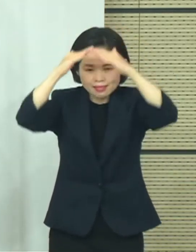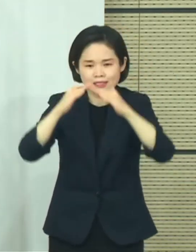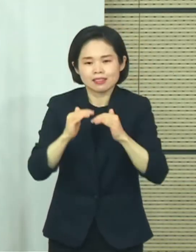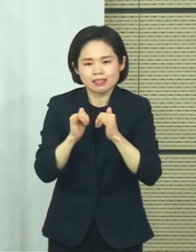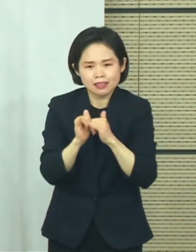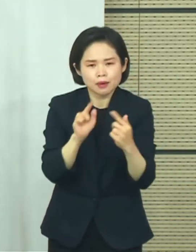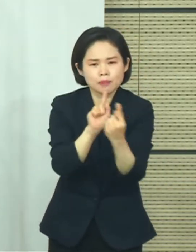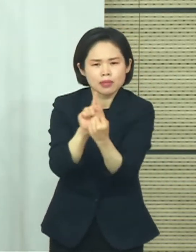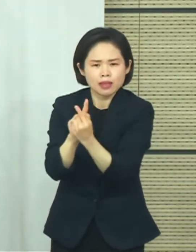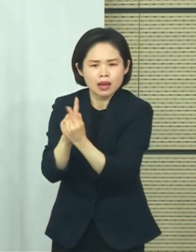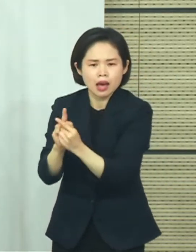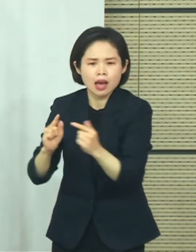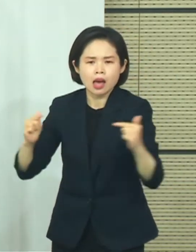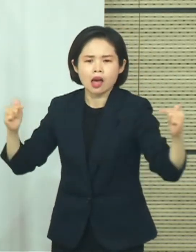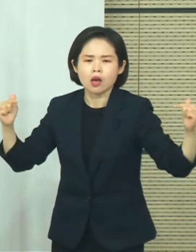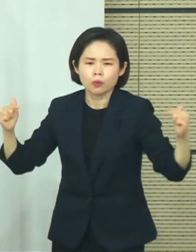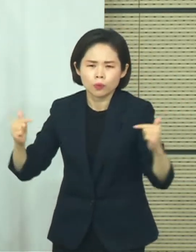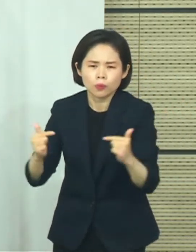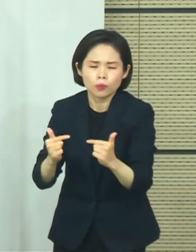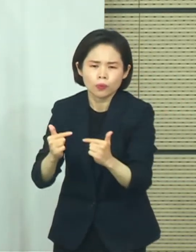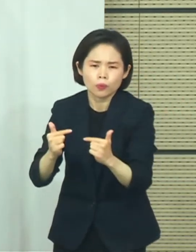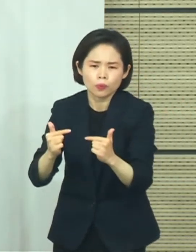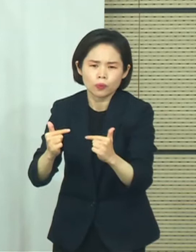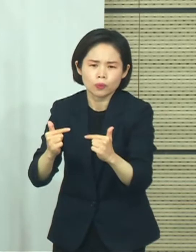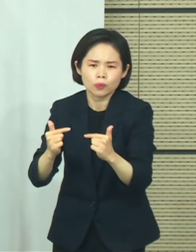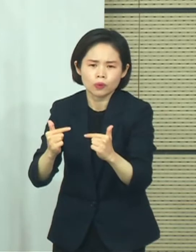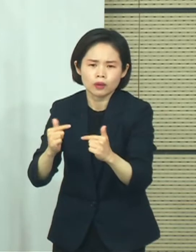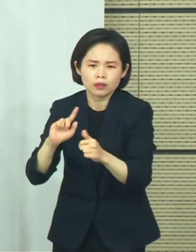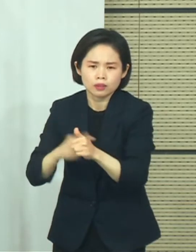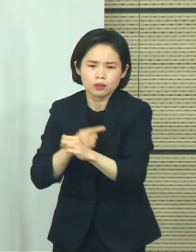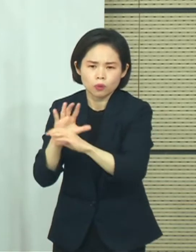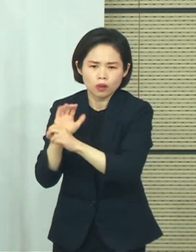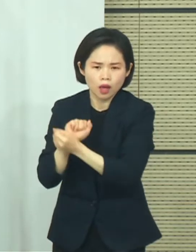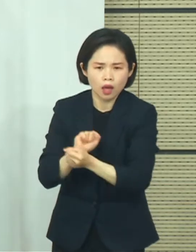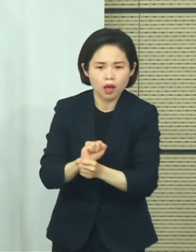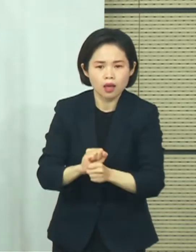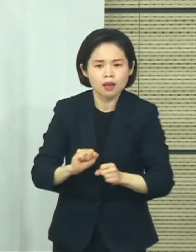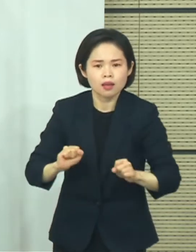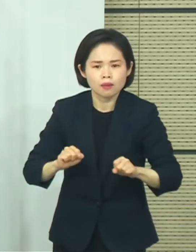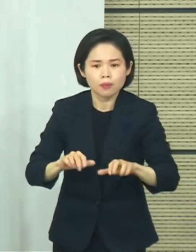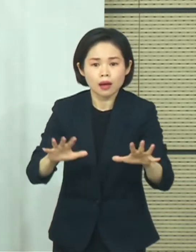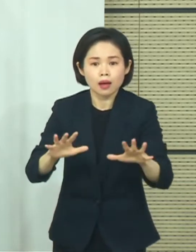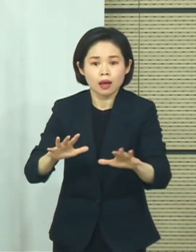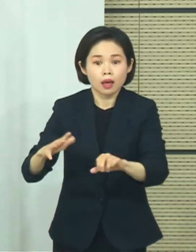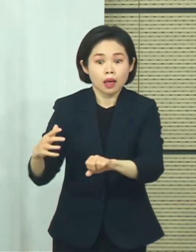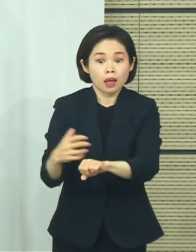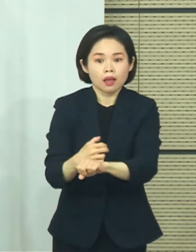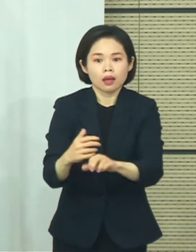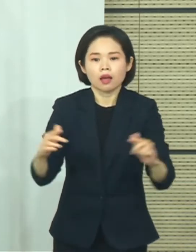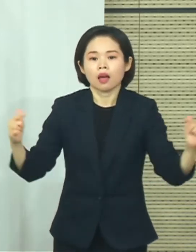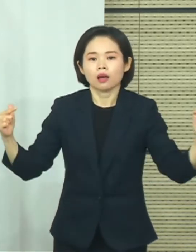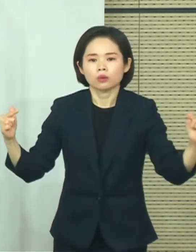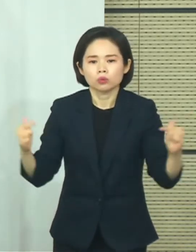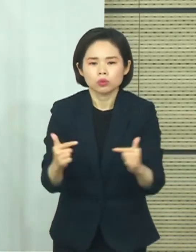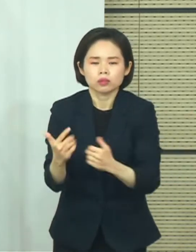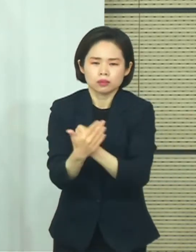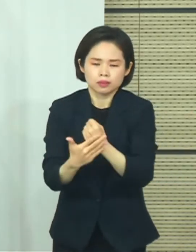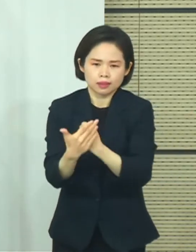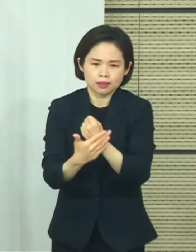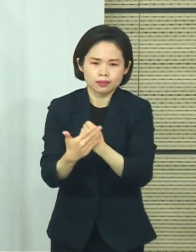간의 접촉을 최소화 하며 감염 점퍼와 확산에 가능성을 크게 줄여 주신 덕분입니다